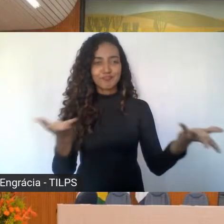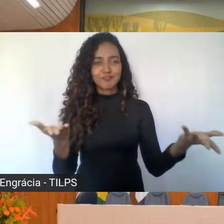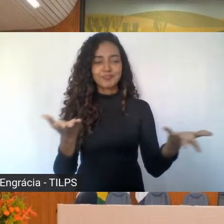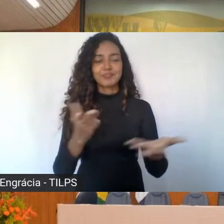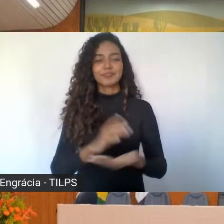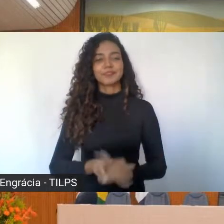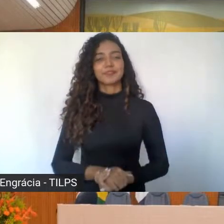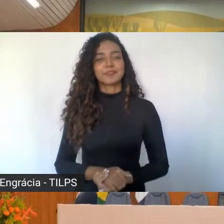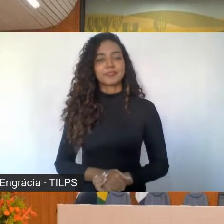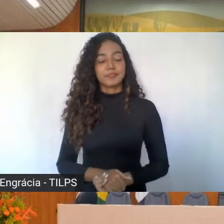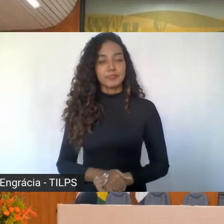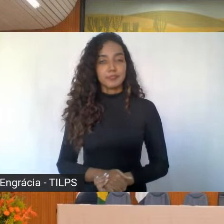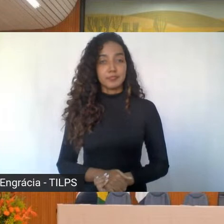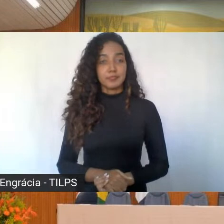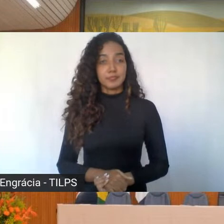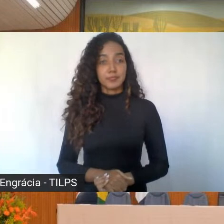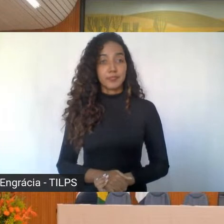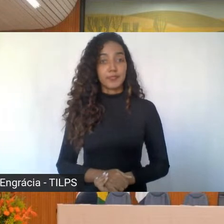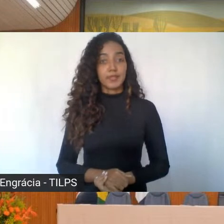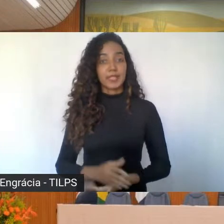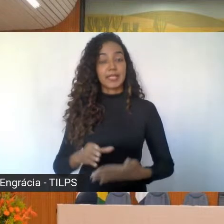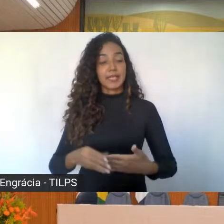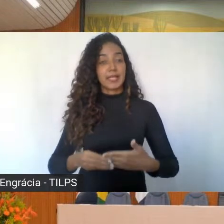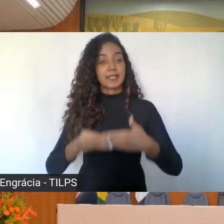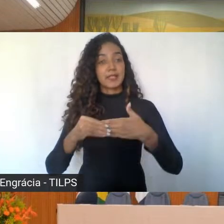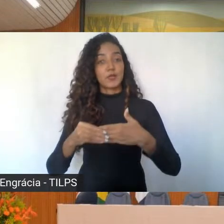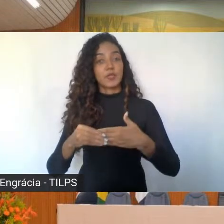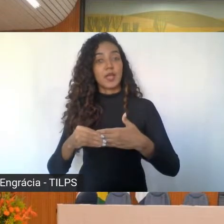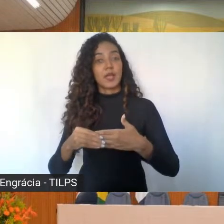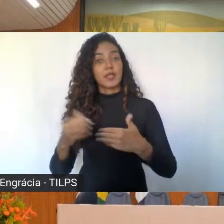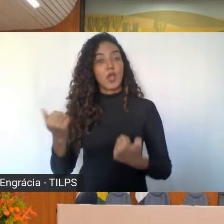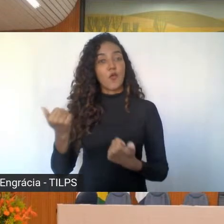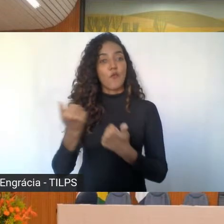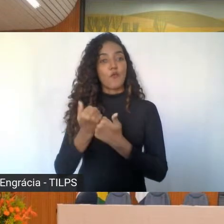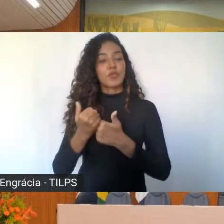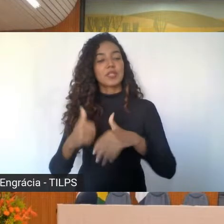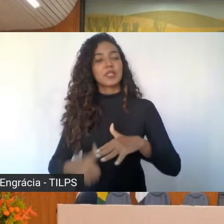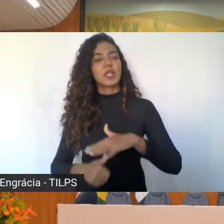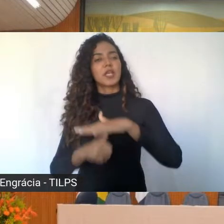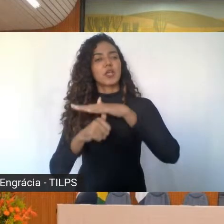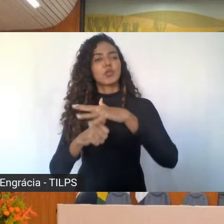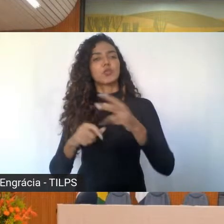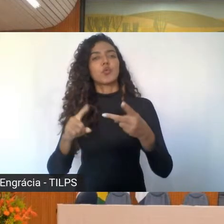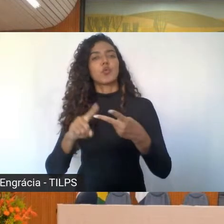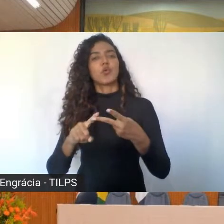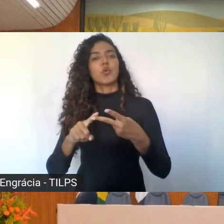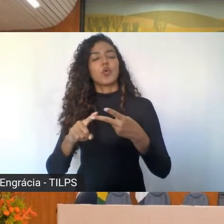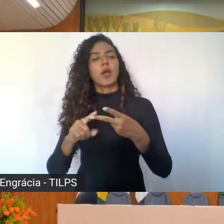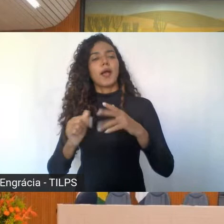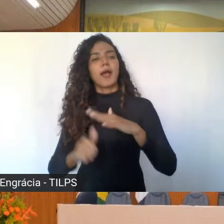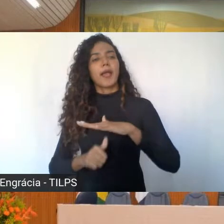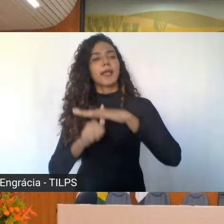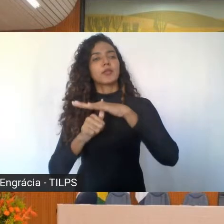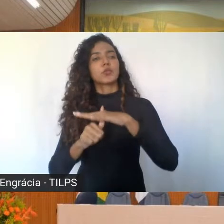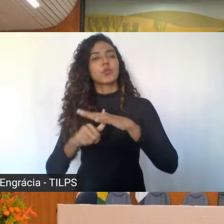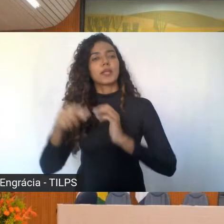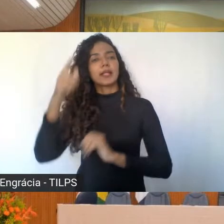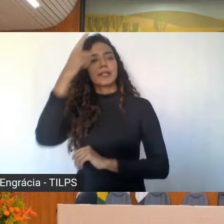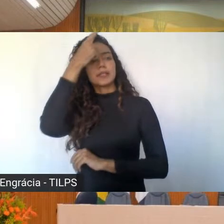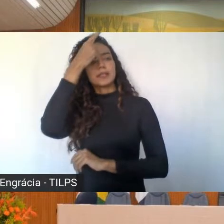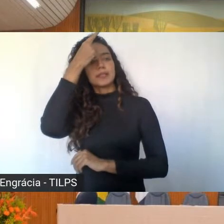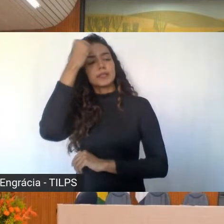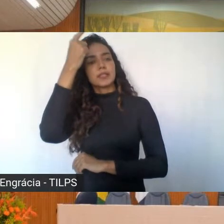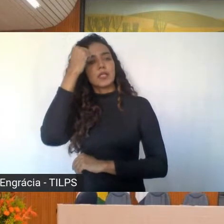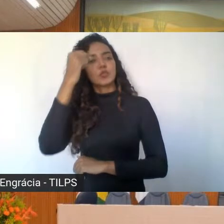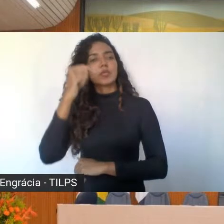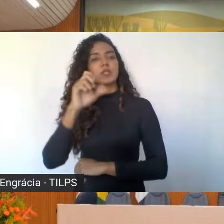Queria saudar o nosso querido vice-reitor, professor Gabriel Rivas, nossa pró-reitora de graduação, professora Socorro, de extensão,